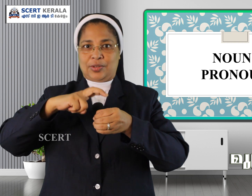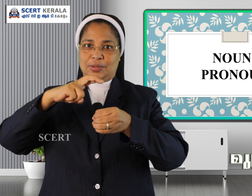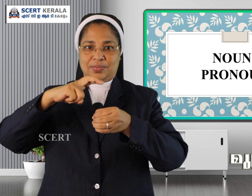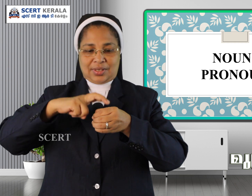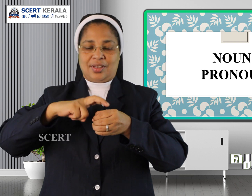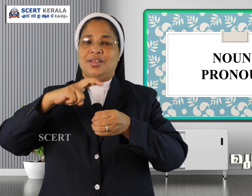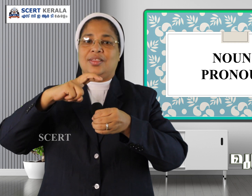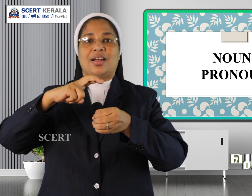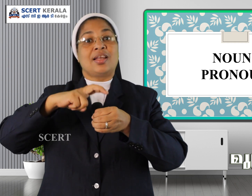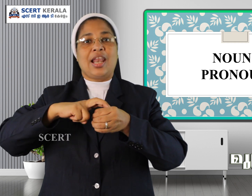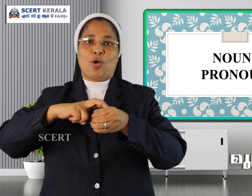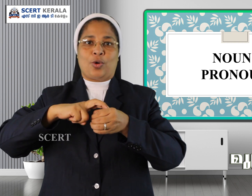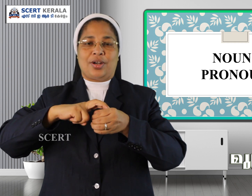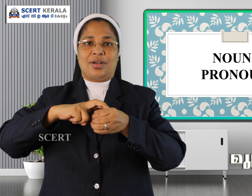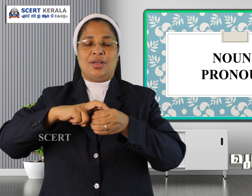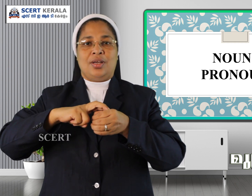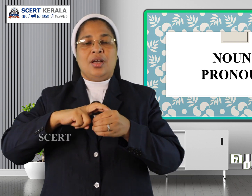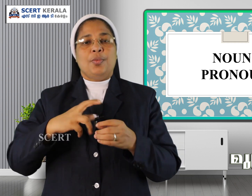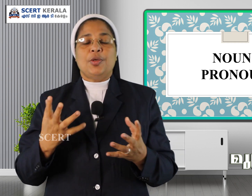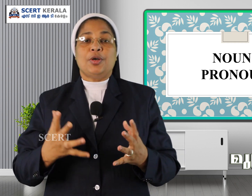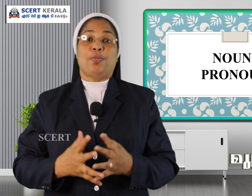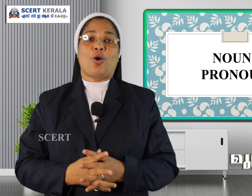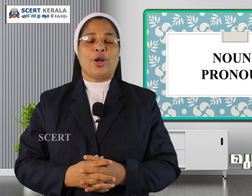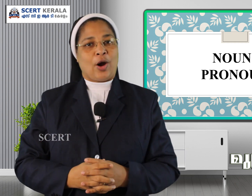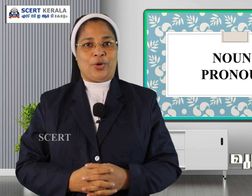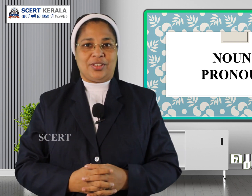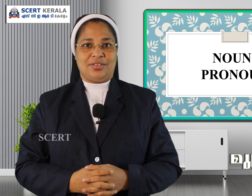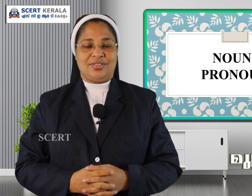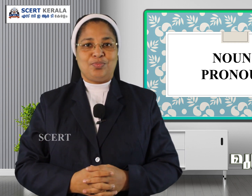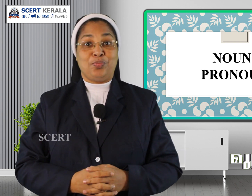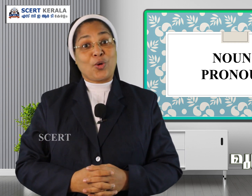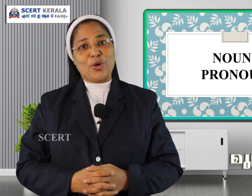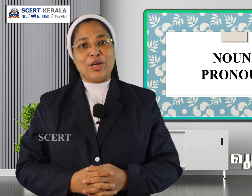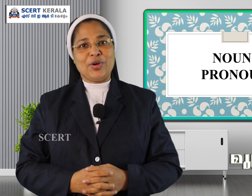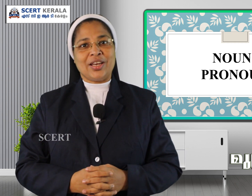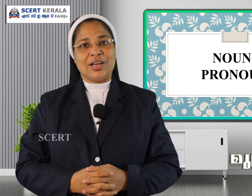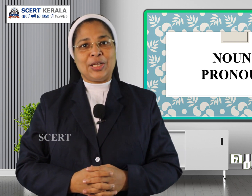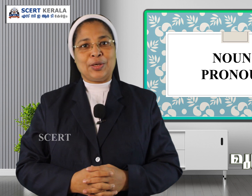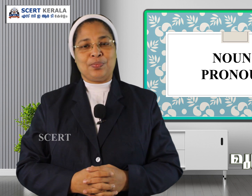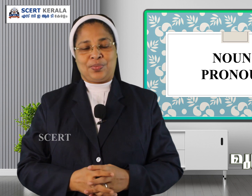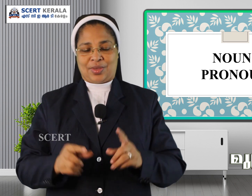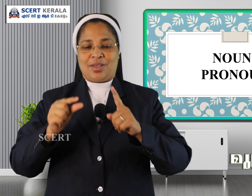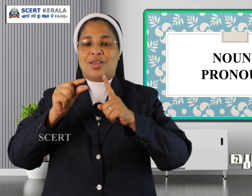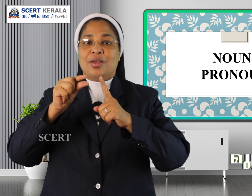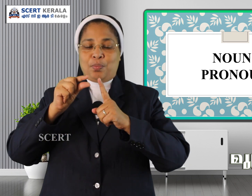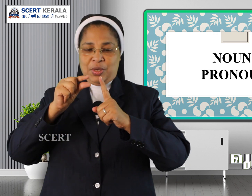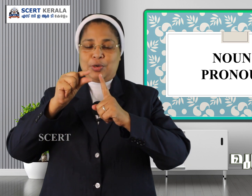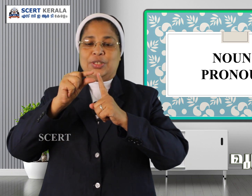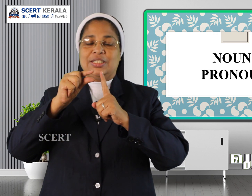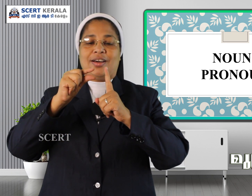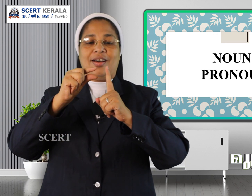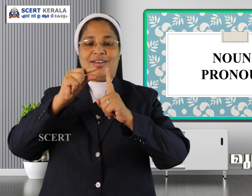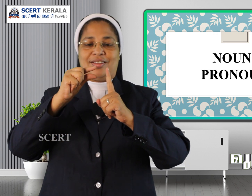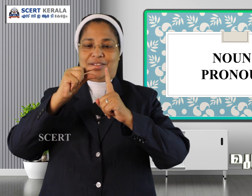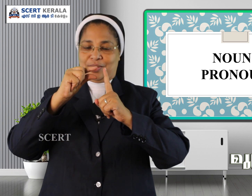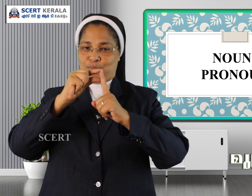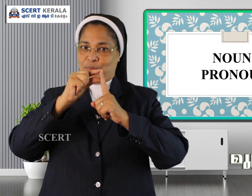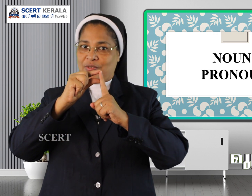പ്രാവശ്യം, ഇതാണ് നൗൺ. അപ്പോൾ നമുക്ക് പ്രോനൗൺ എങ്ങനെ കാണിക്കും? പി കൊടുക്കുക, പി